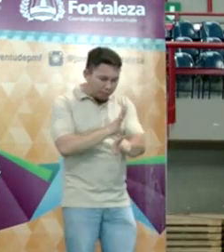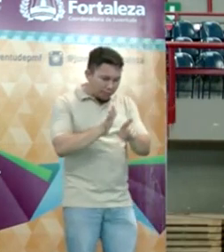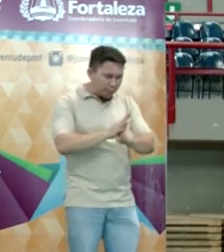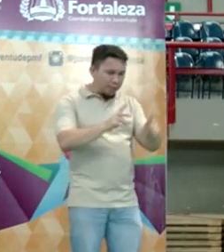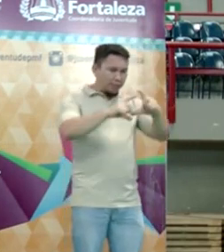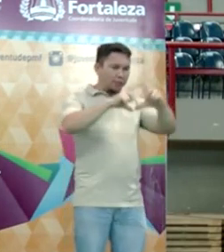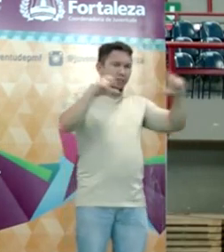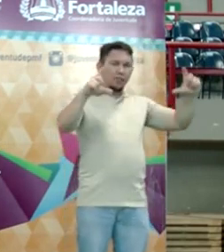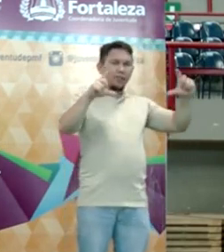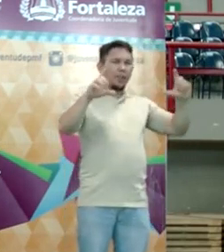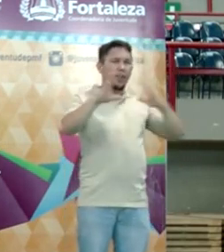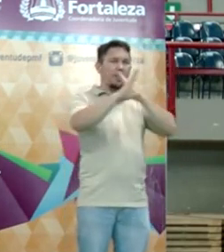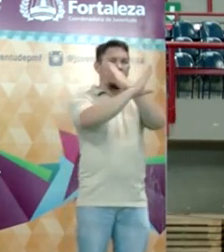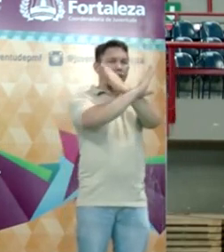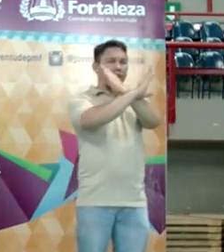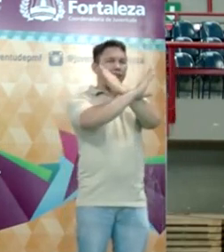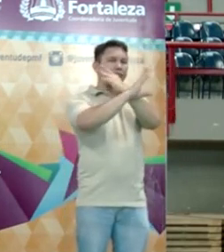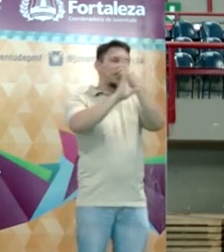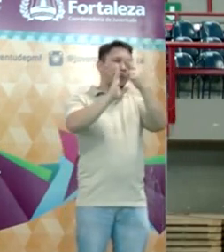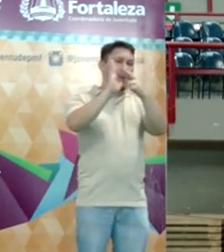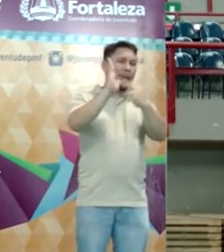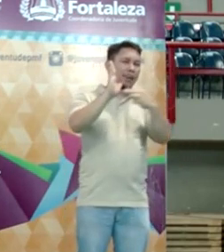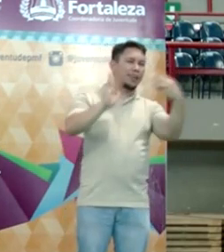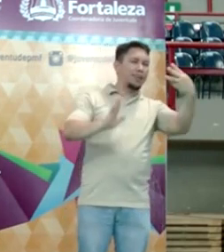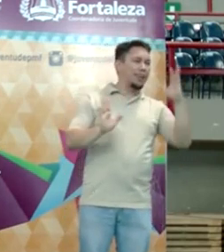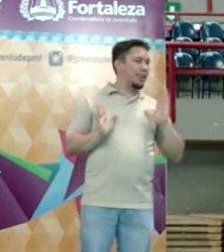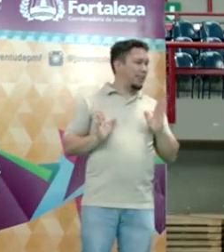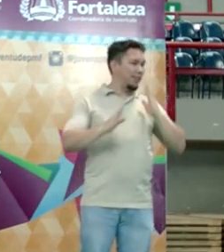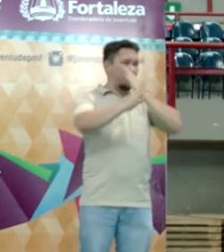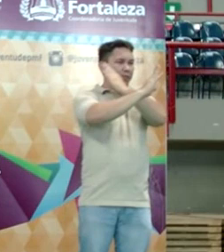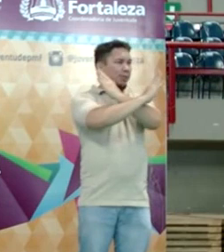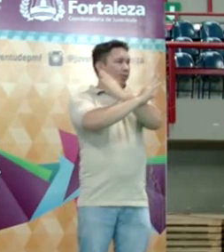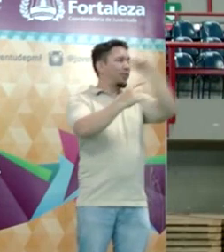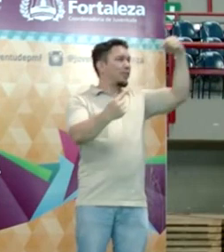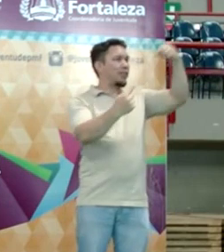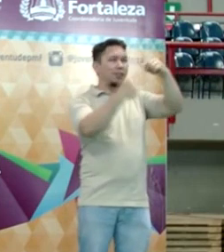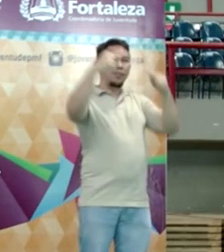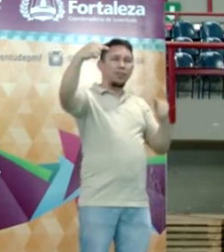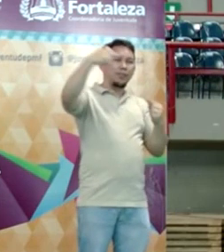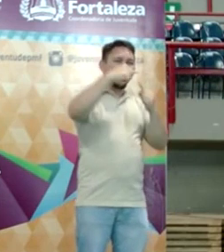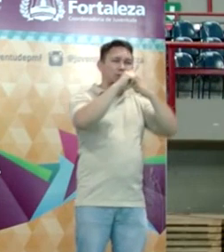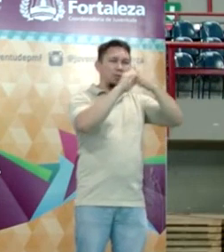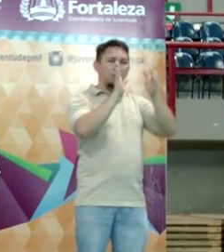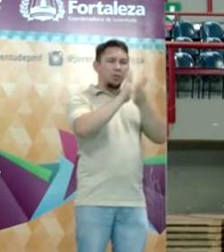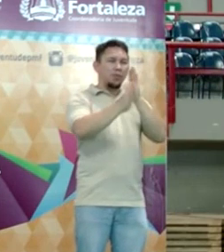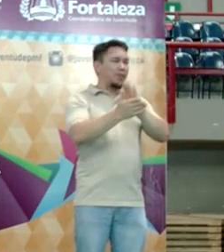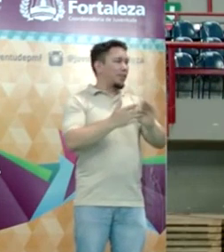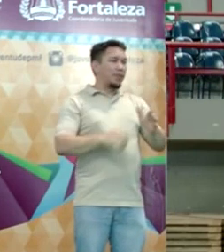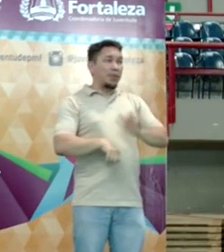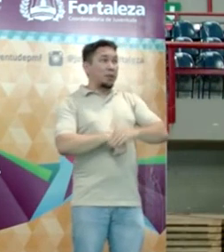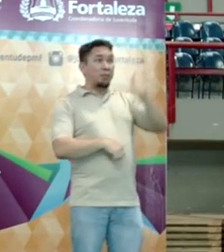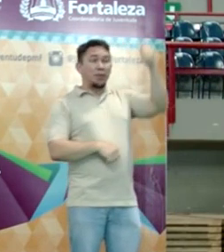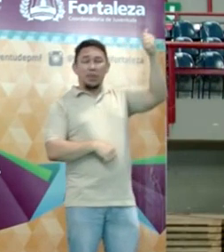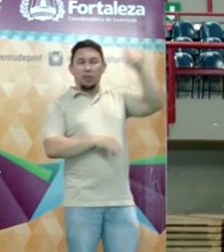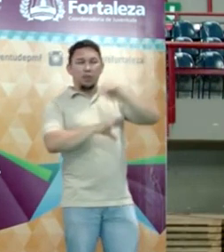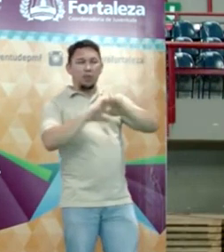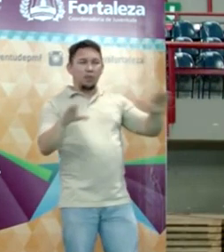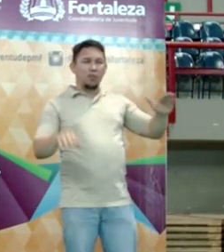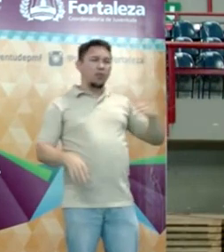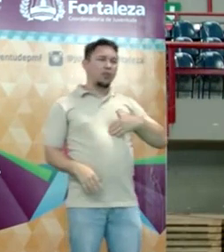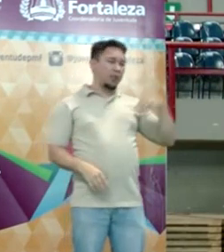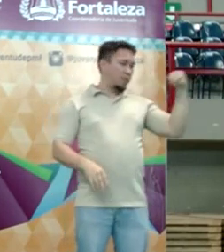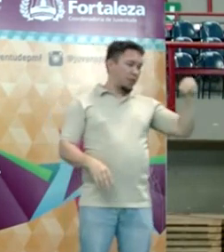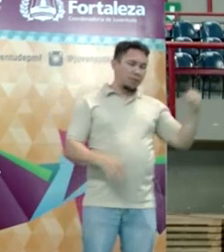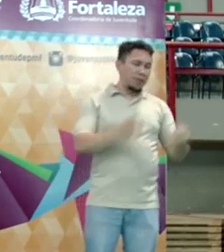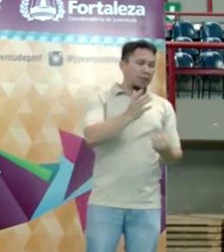das fórmulas são relacionadas à regra de 3. Então, prestem atenção. Melhor coisa que a matemática inventou,